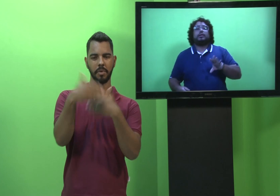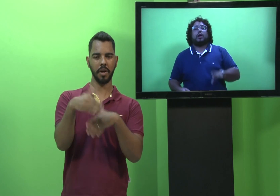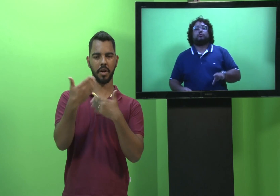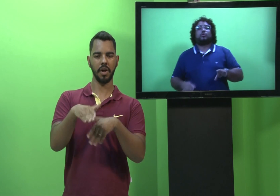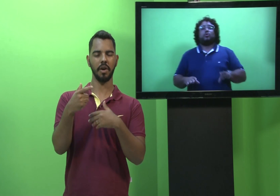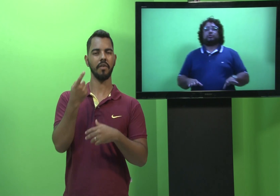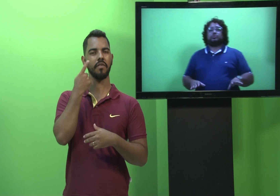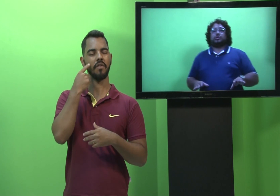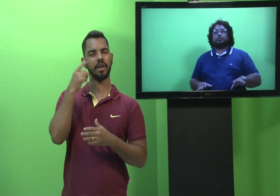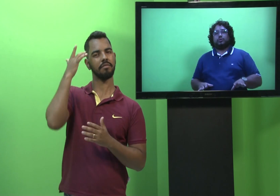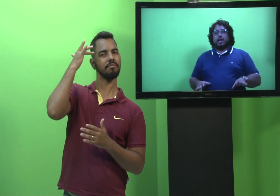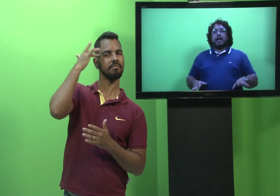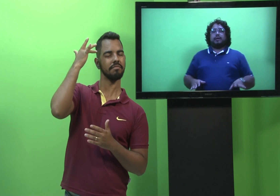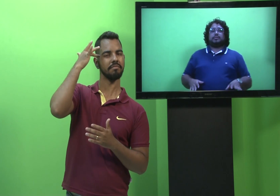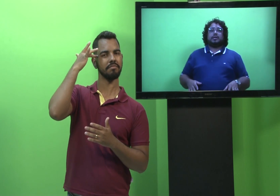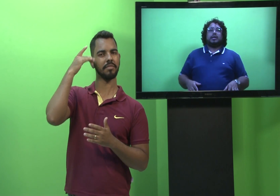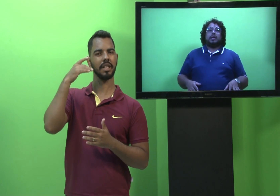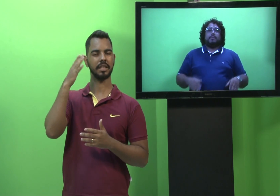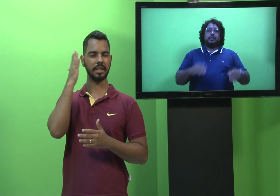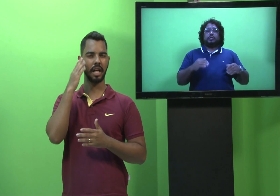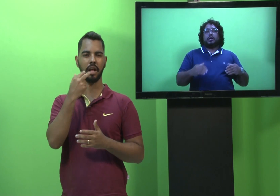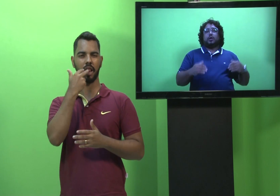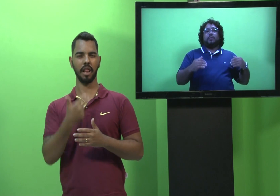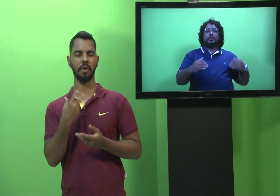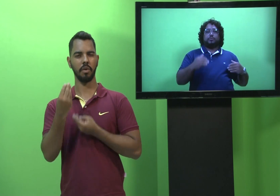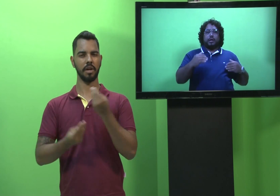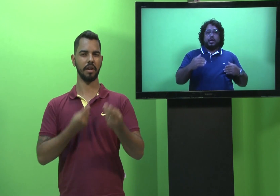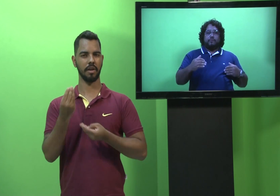aumentar os custos editoriais, na medida em que o mesmo livro,